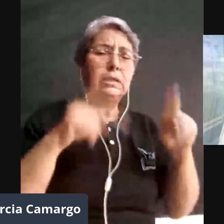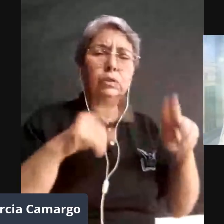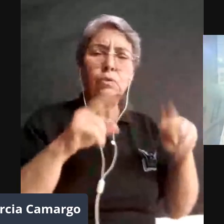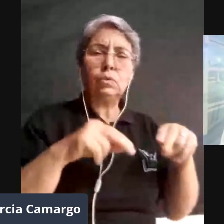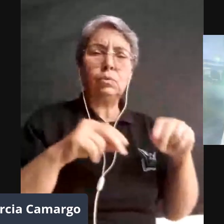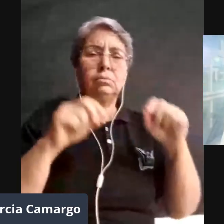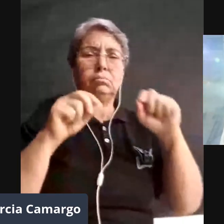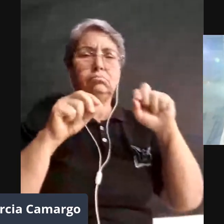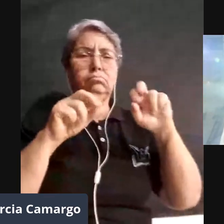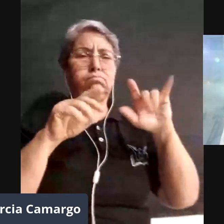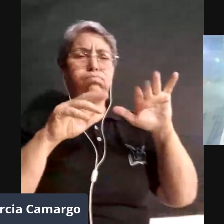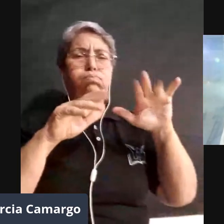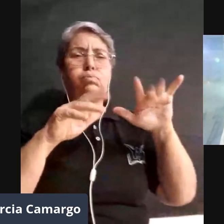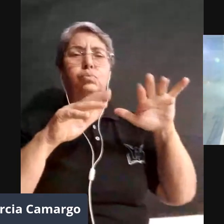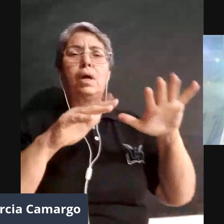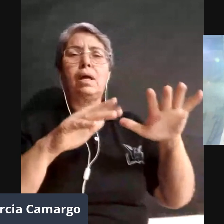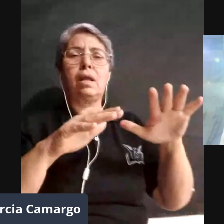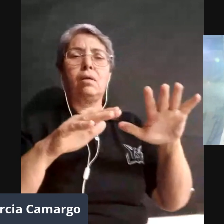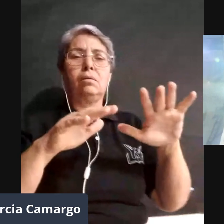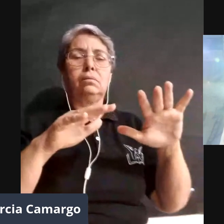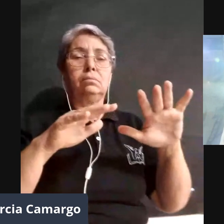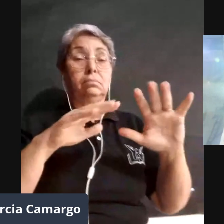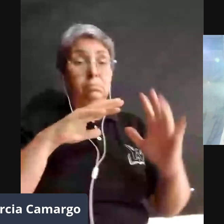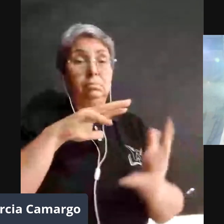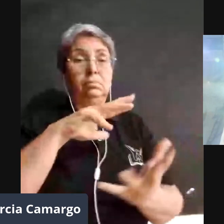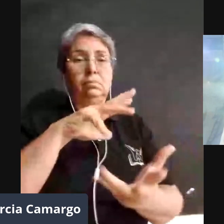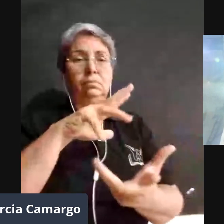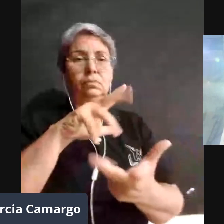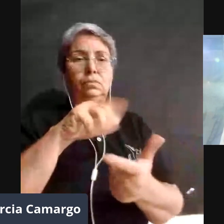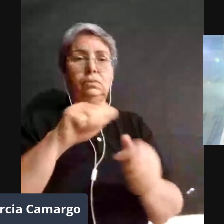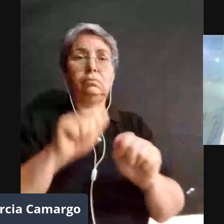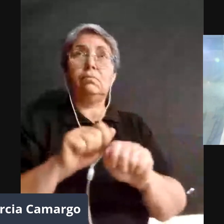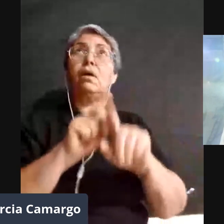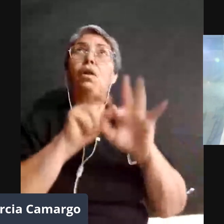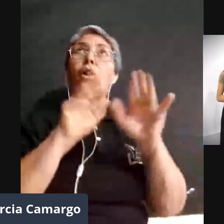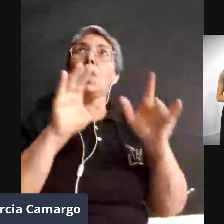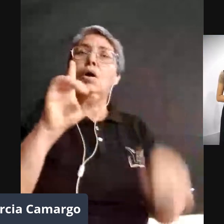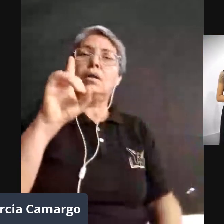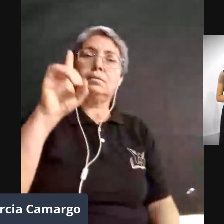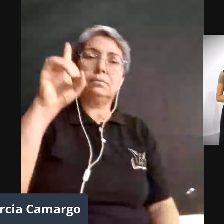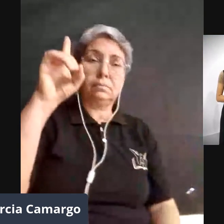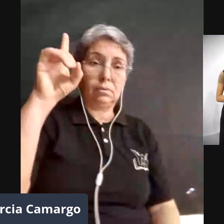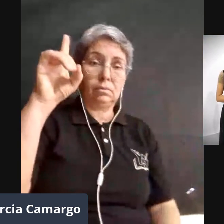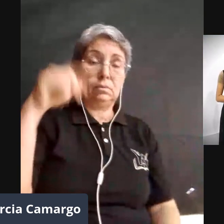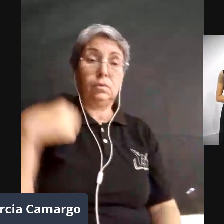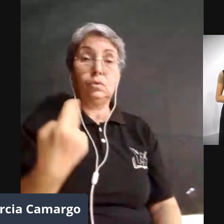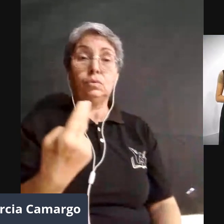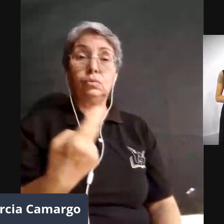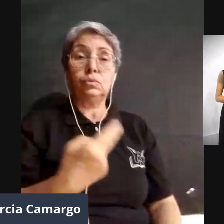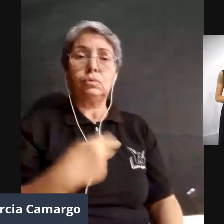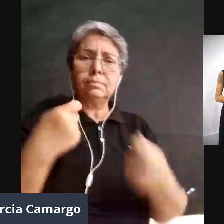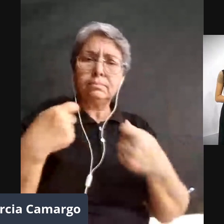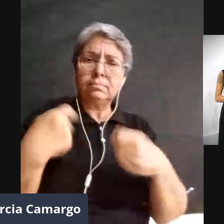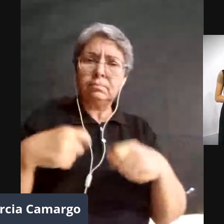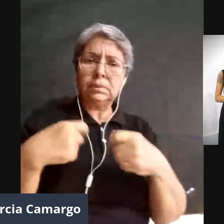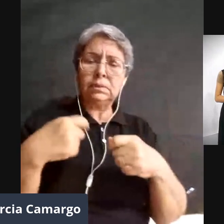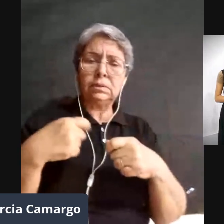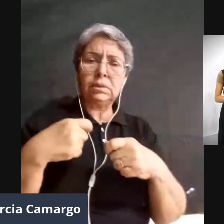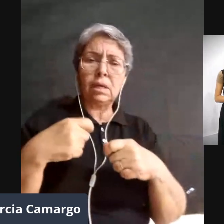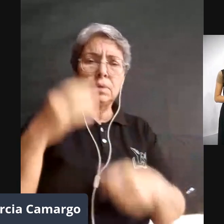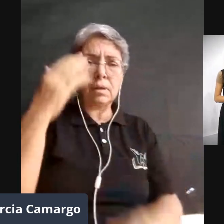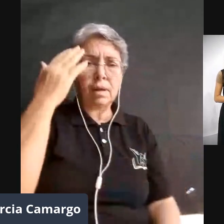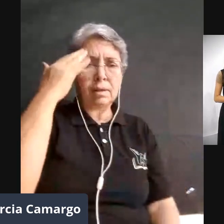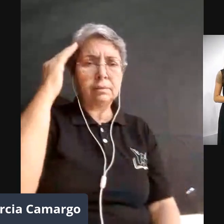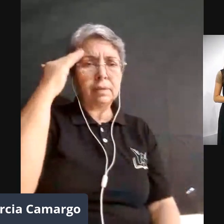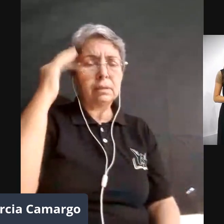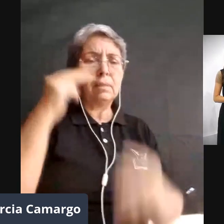glória de Deus. O que nós precisamos, o que nós mais necessitamos é de ouvir esta mensagem, de entender esta